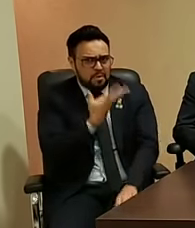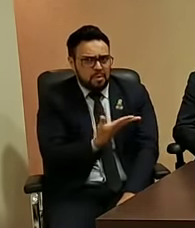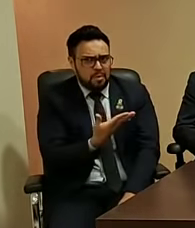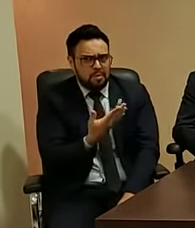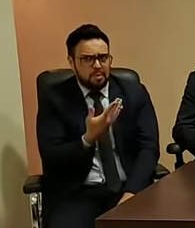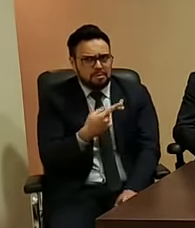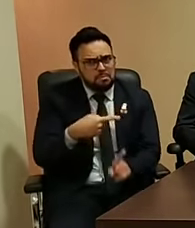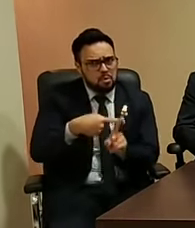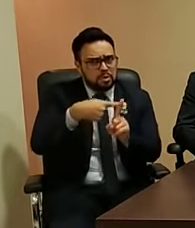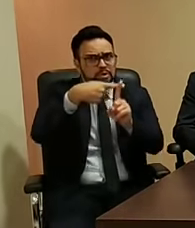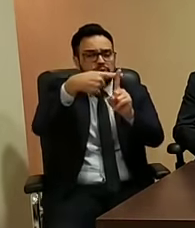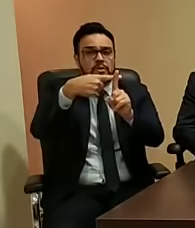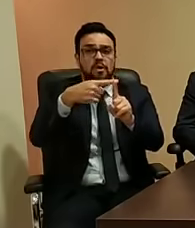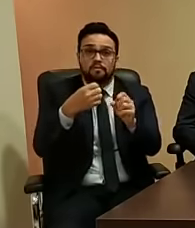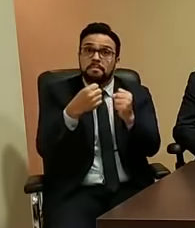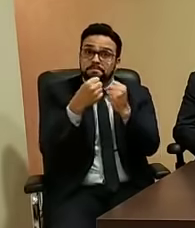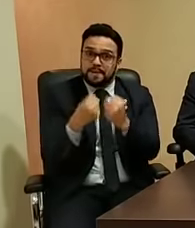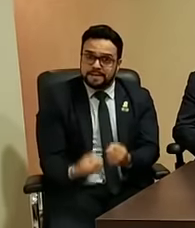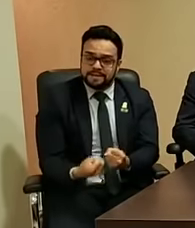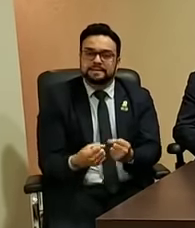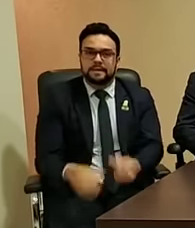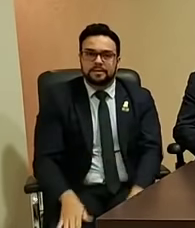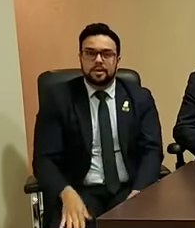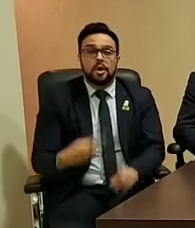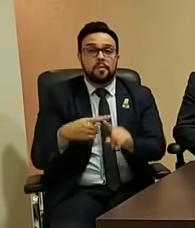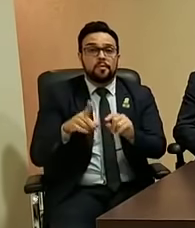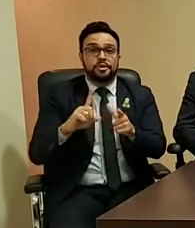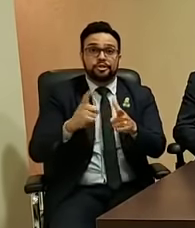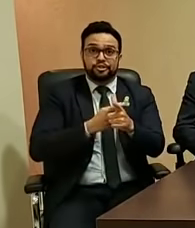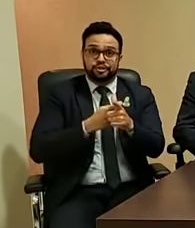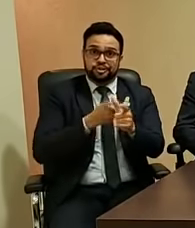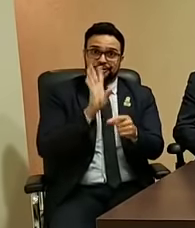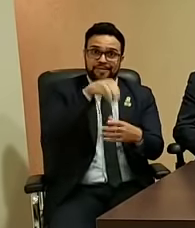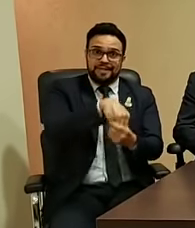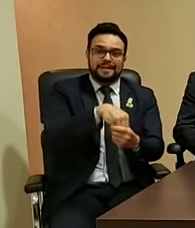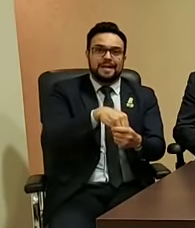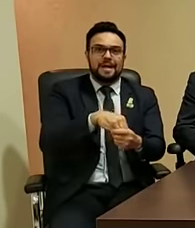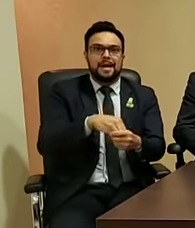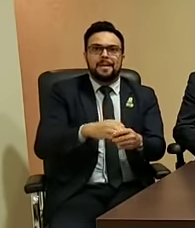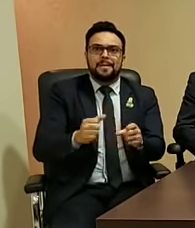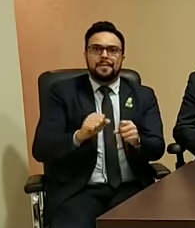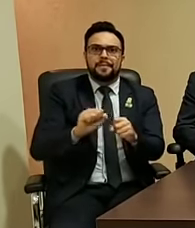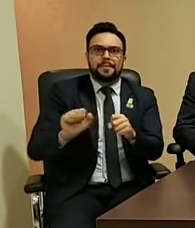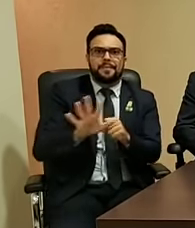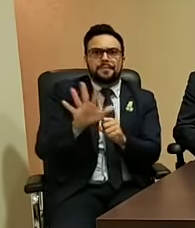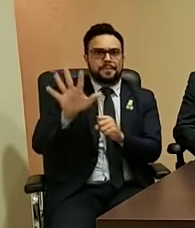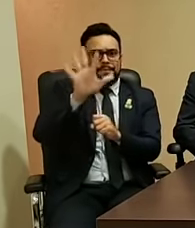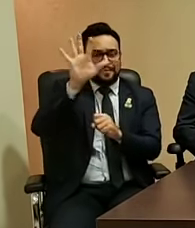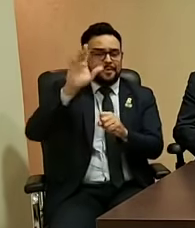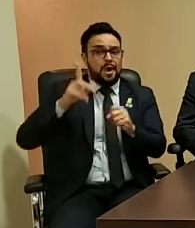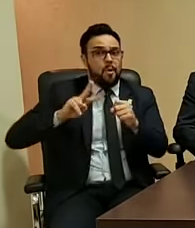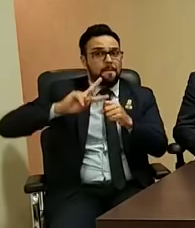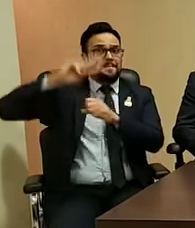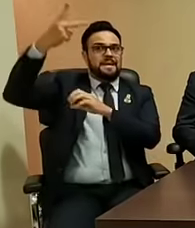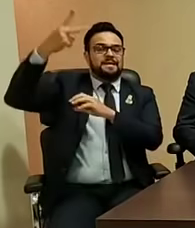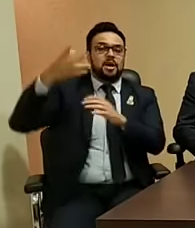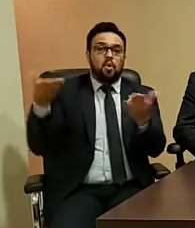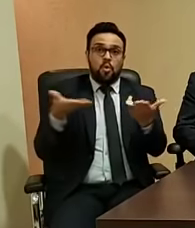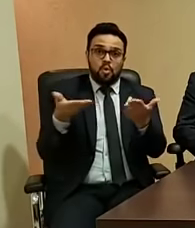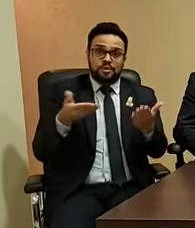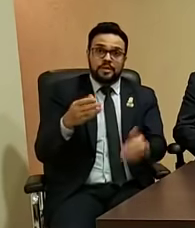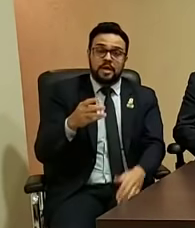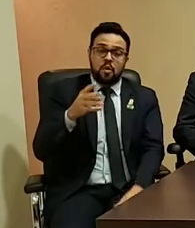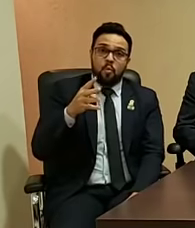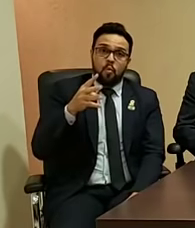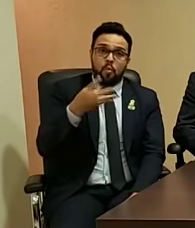Era muito pesado, né, presidente? Era um remédio bem pesado. Porque a dívida interna aumentava assustadoramente. Hoje temos 4 trilhões de reais de